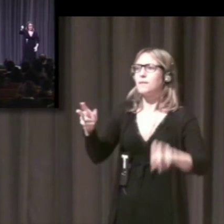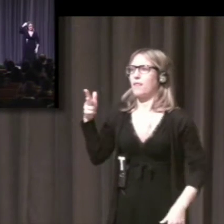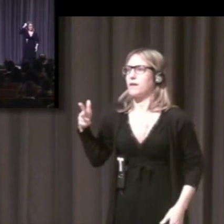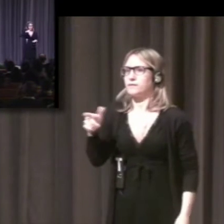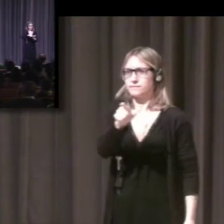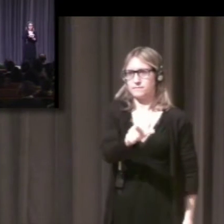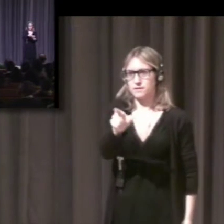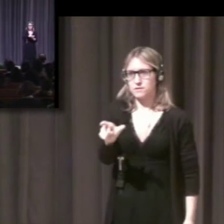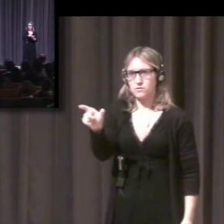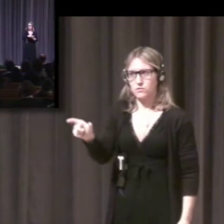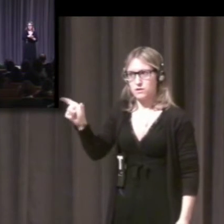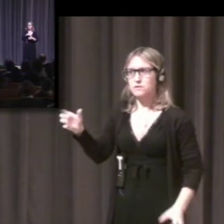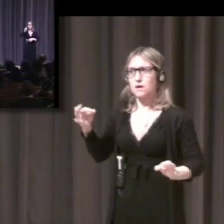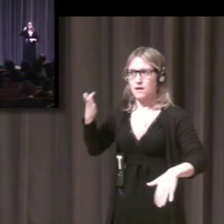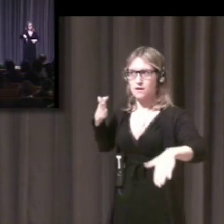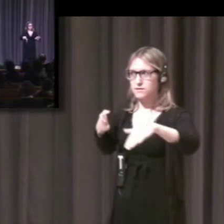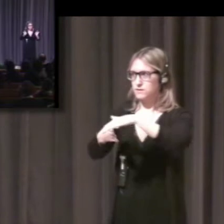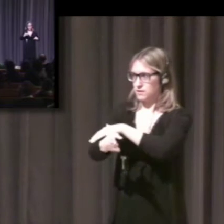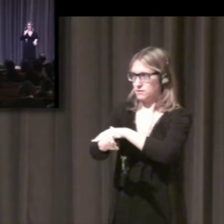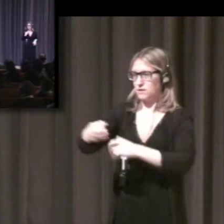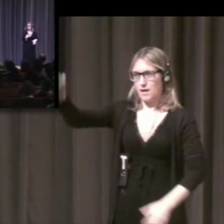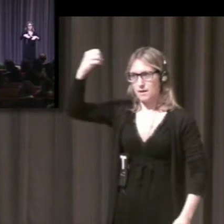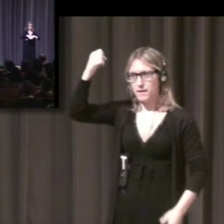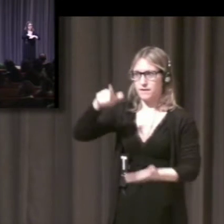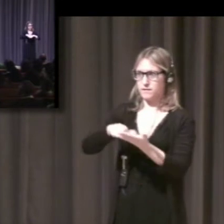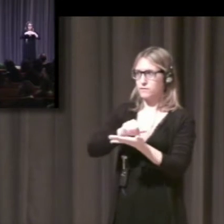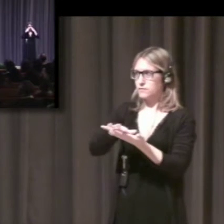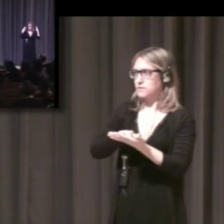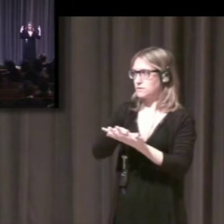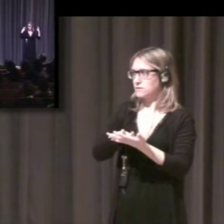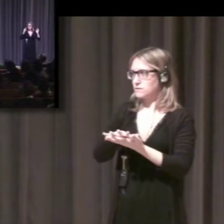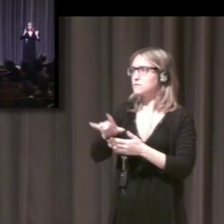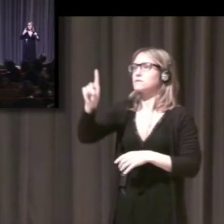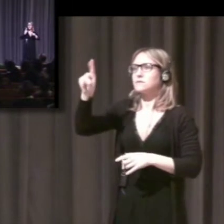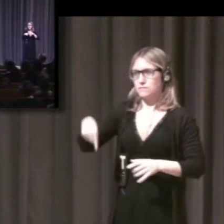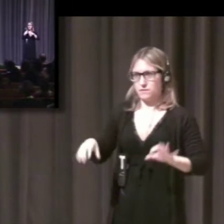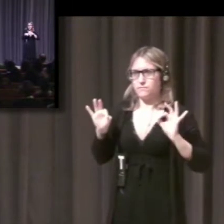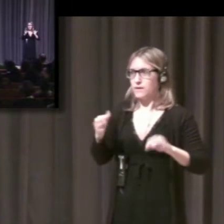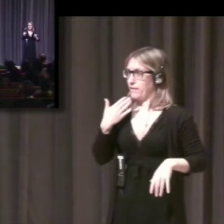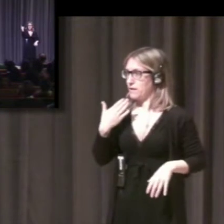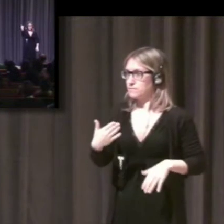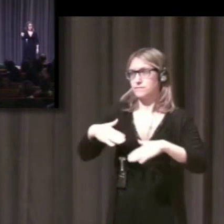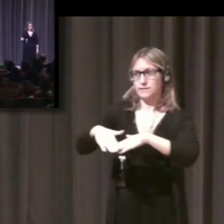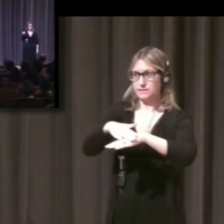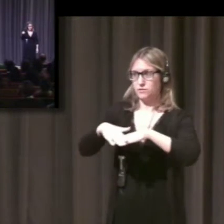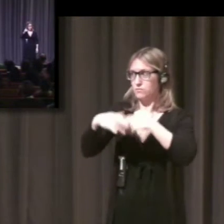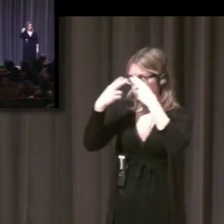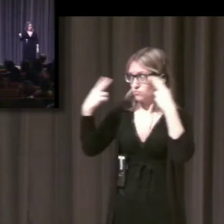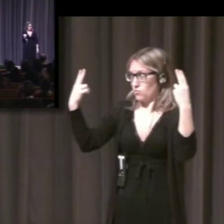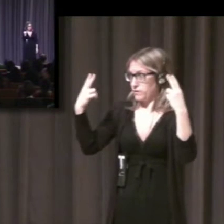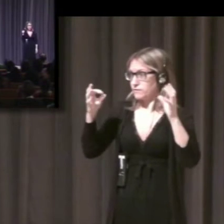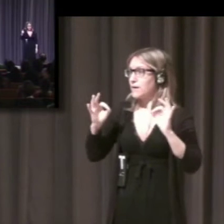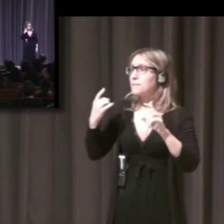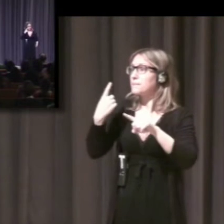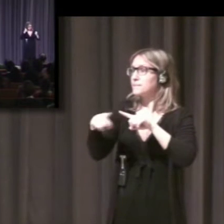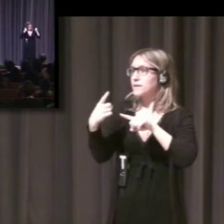llengua de signes i en tot cas li demano disculpes en públic perquè és una persona que, a més a més de conèixer molt bé la